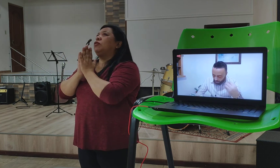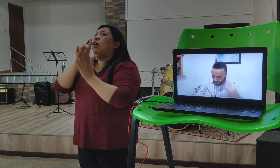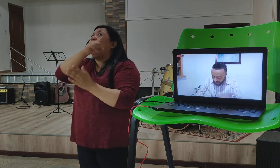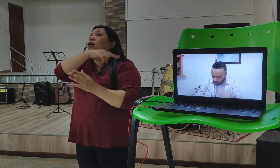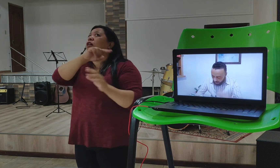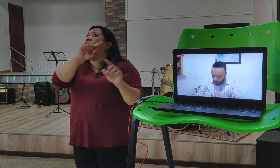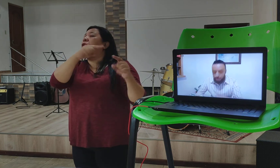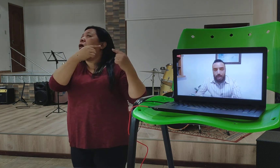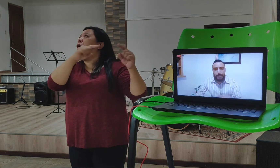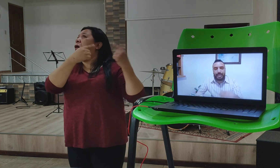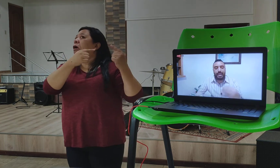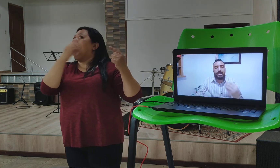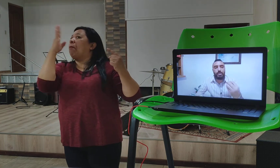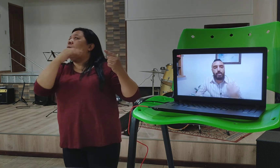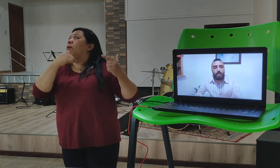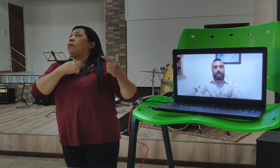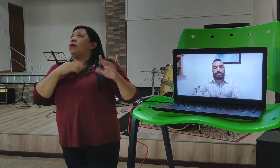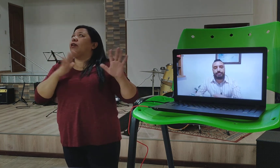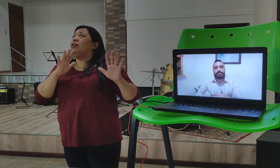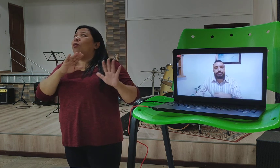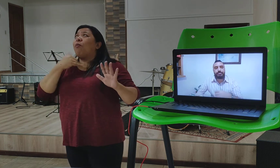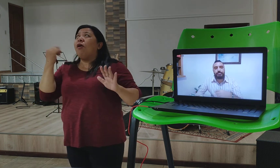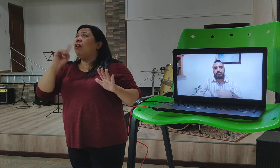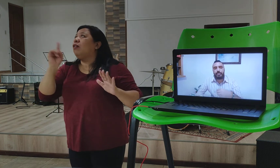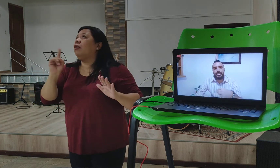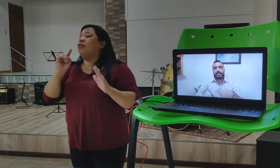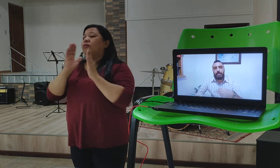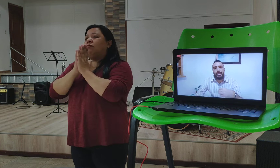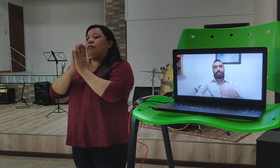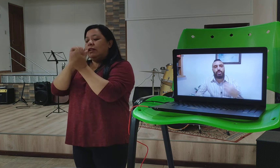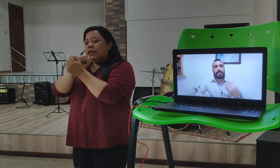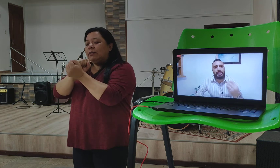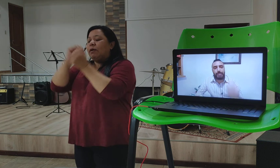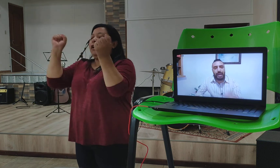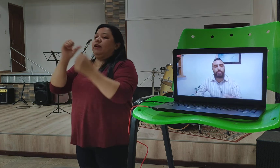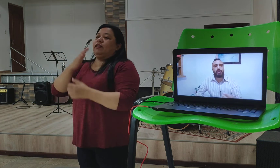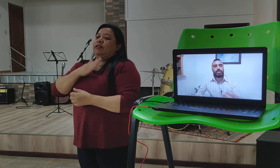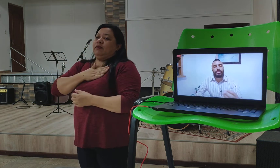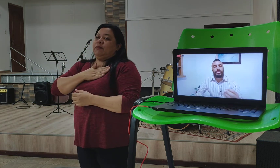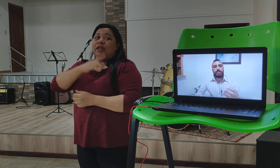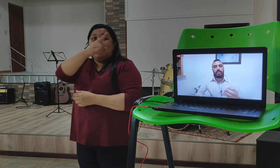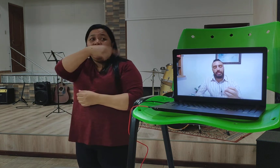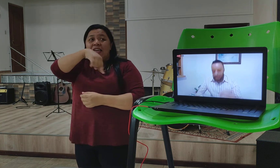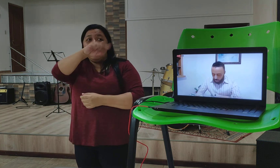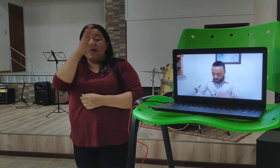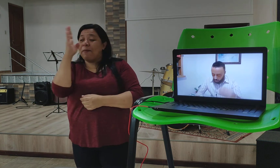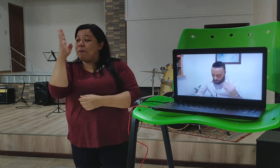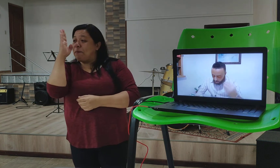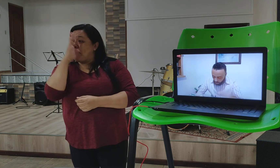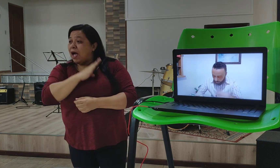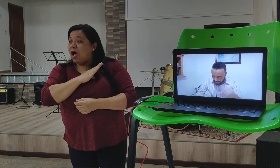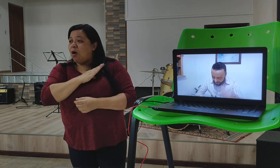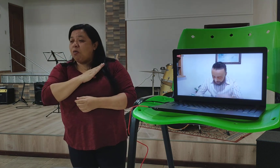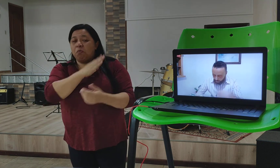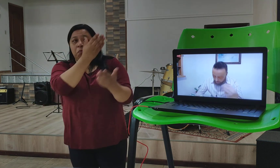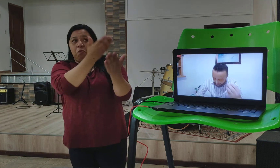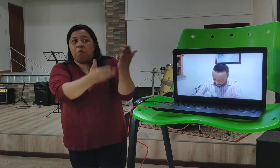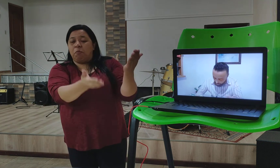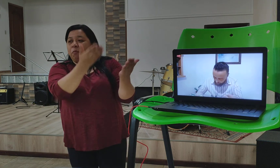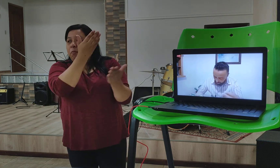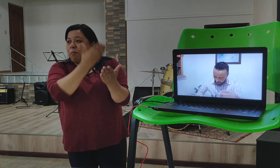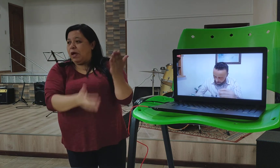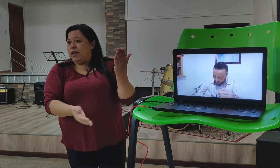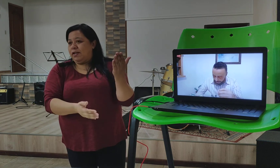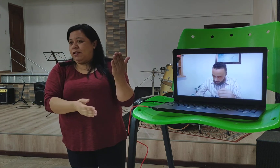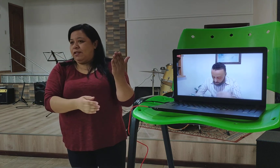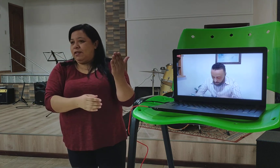dê sabedoria do alto para que ele não morra, para que os homens maus não continuem sendo